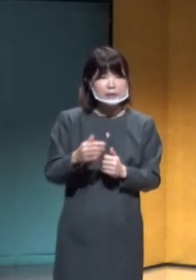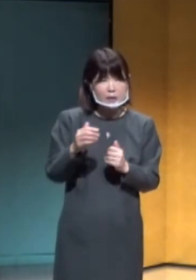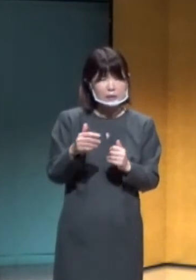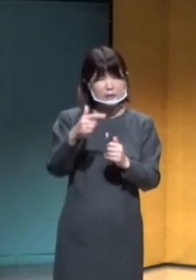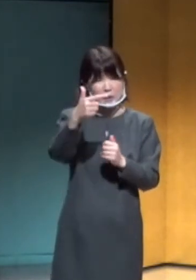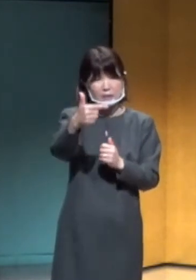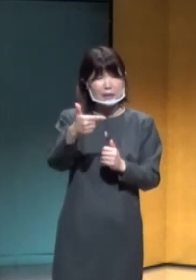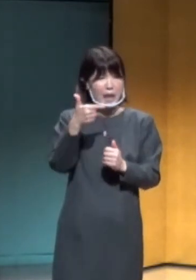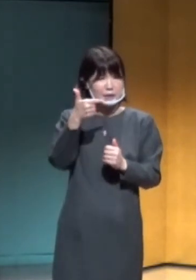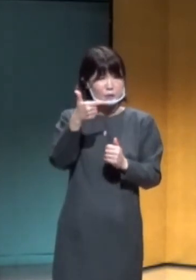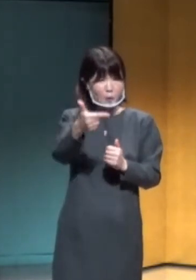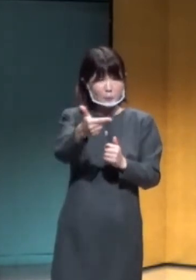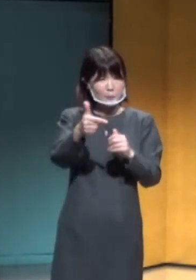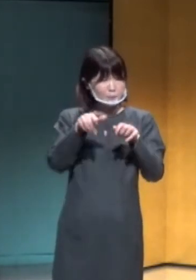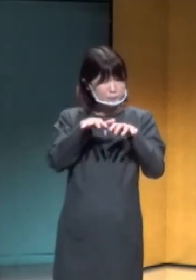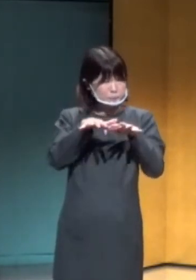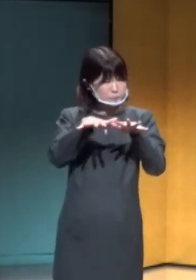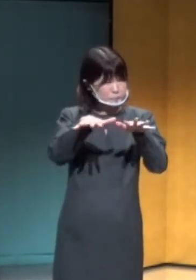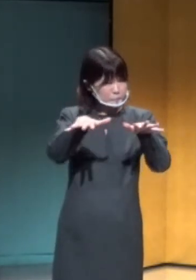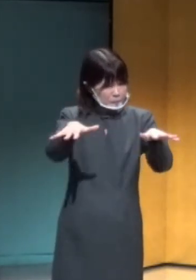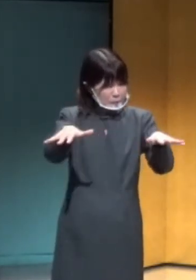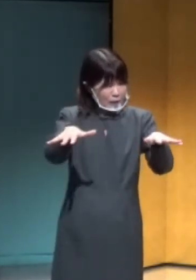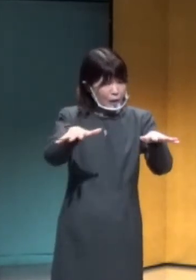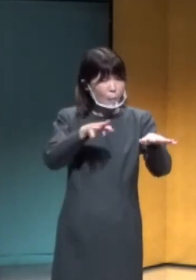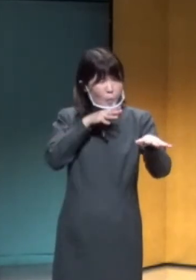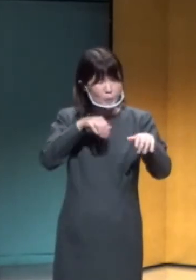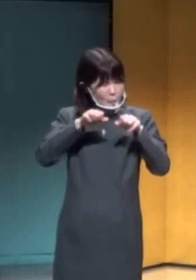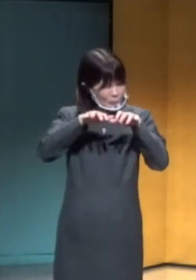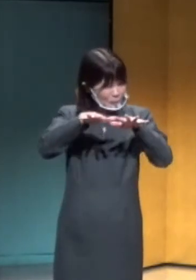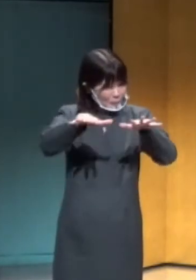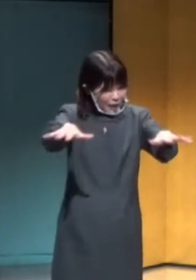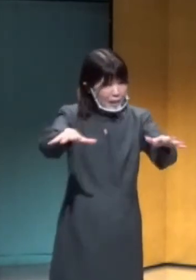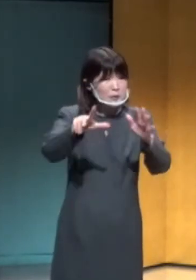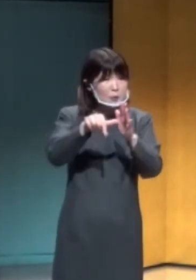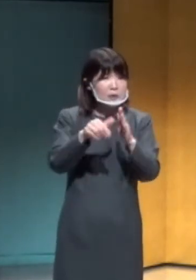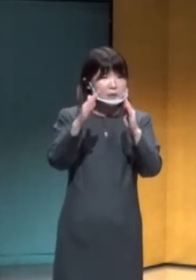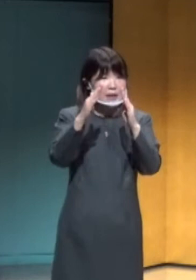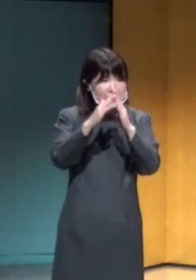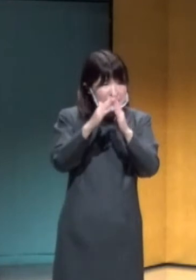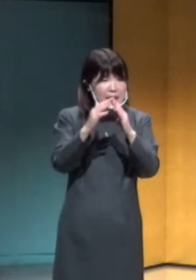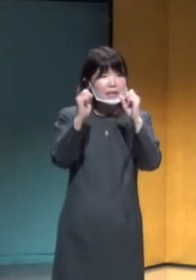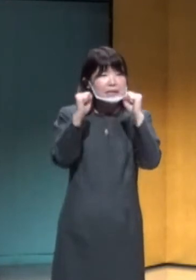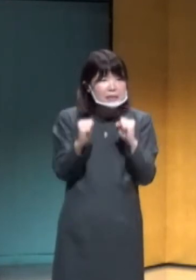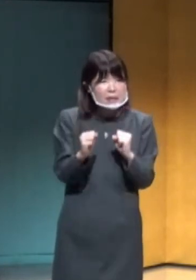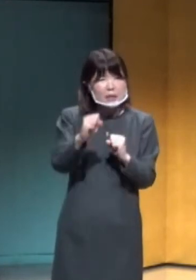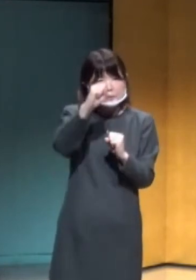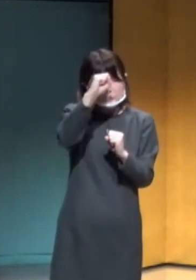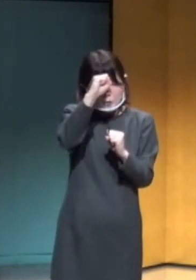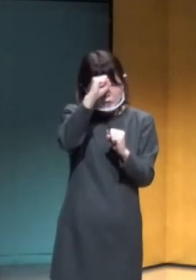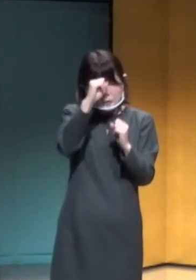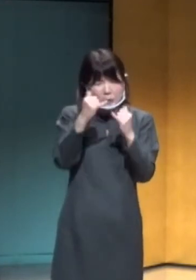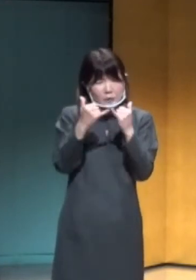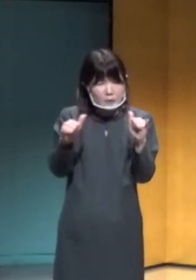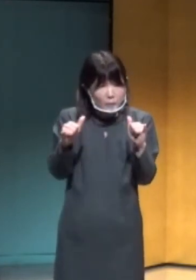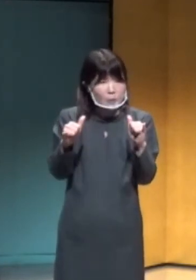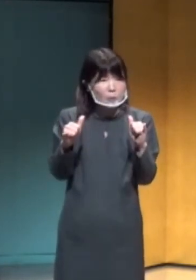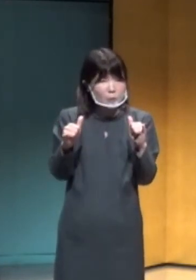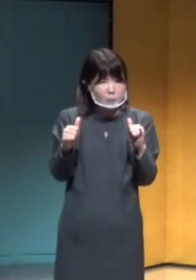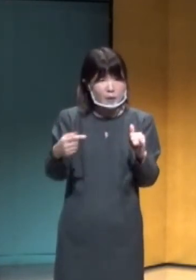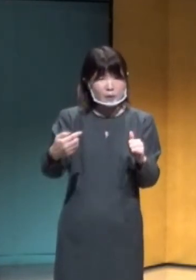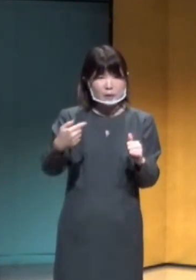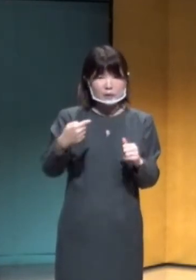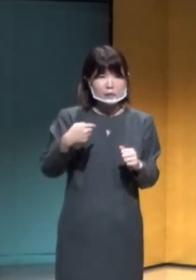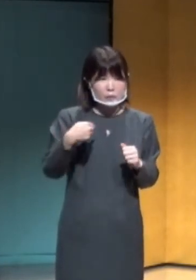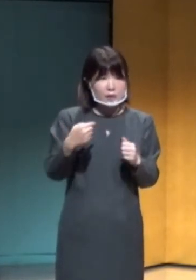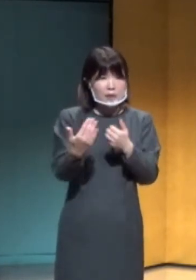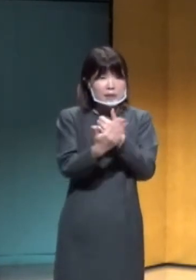波起きました折には、自宅療養者の皆さんに関しては、私ども富士見市が健康増進センター健康福祉